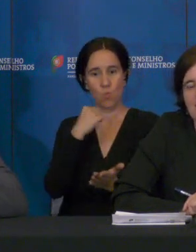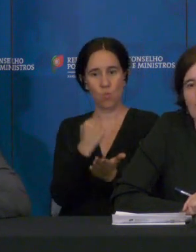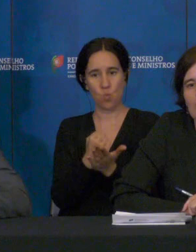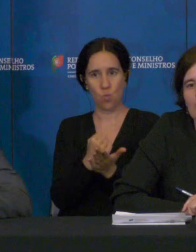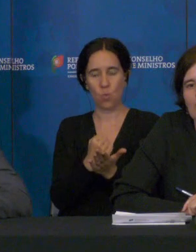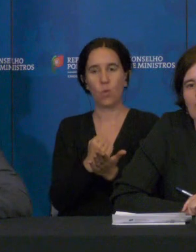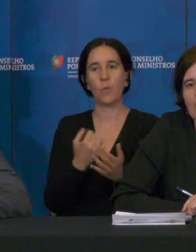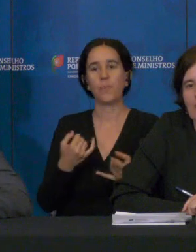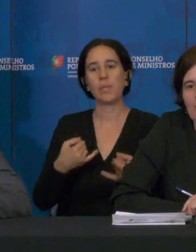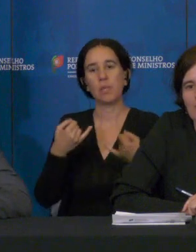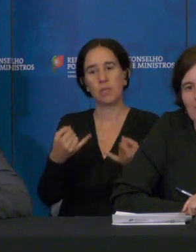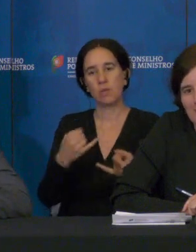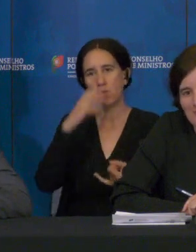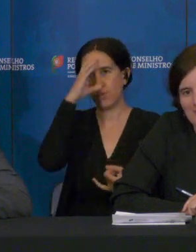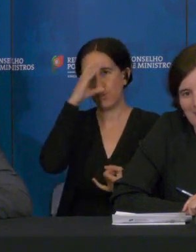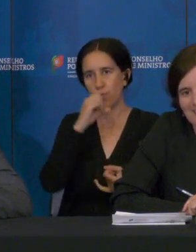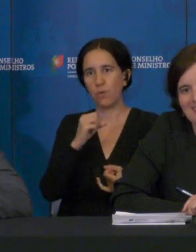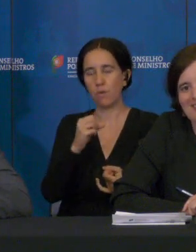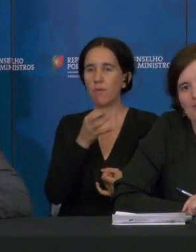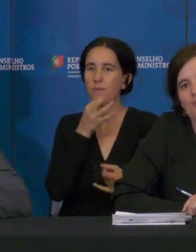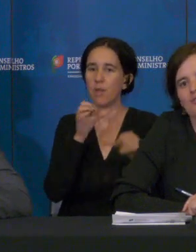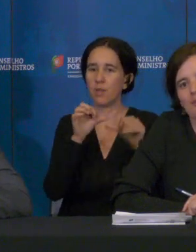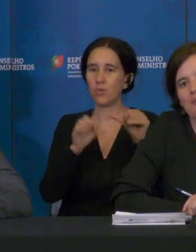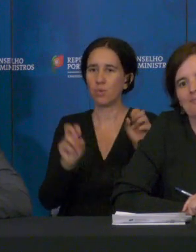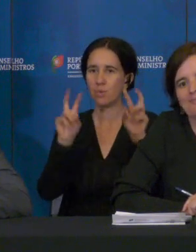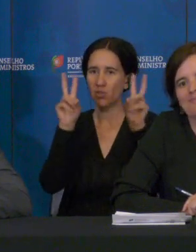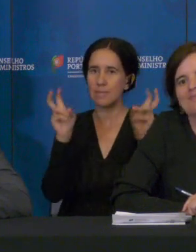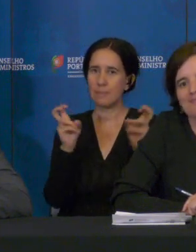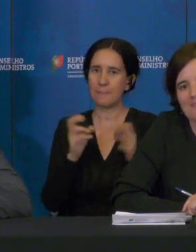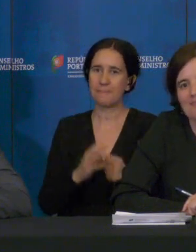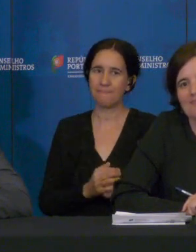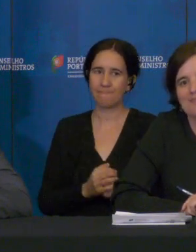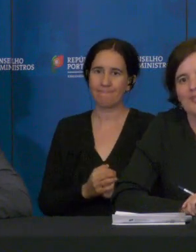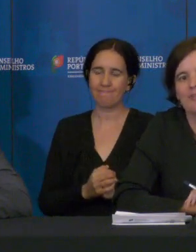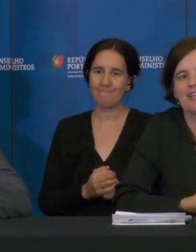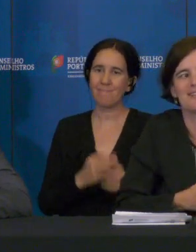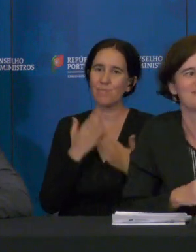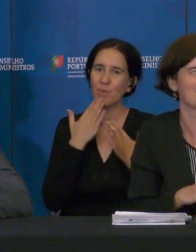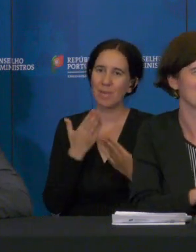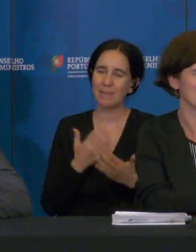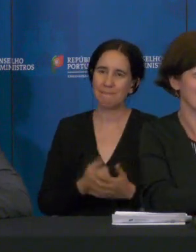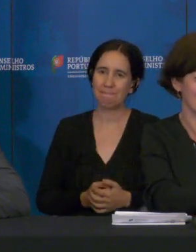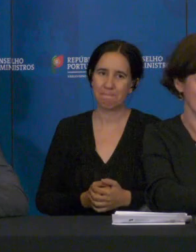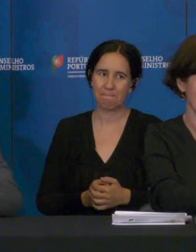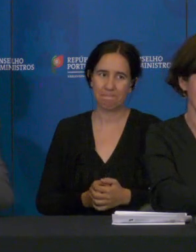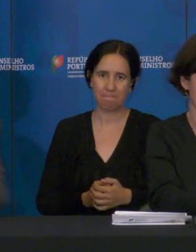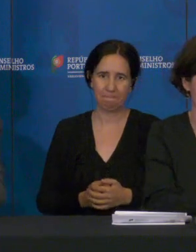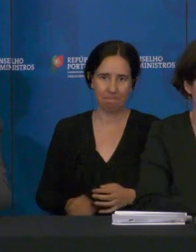que o Governo fale sobre este tema. Muito obrigada.